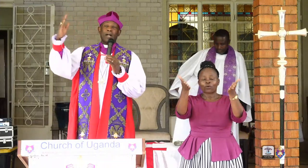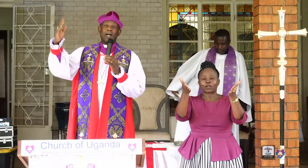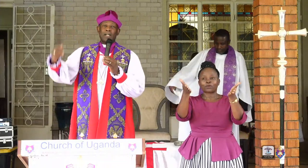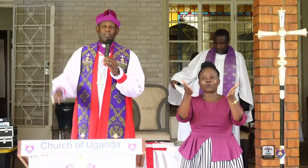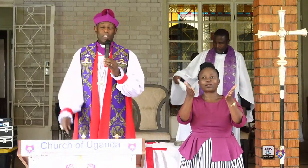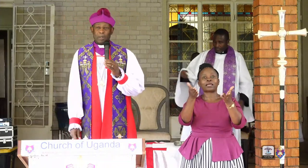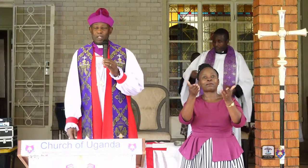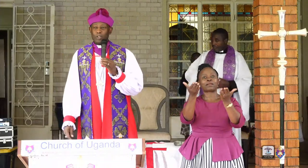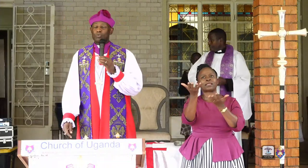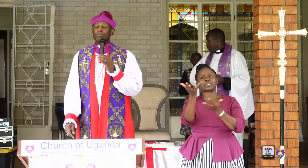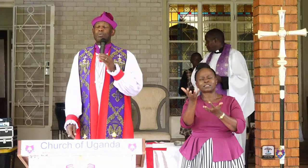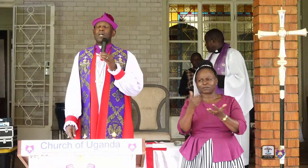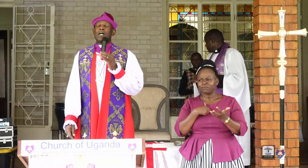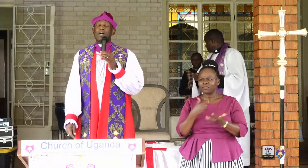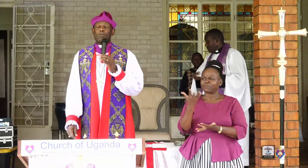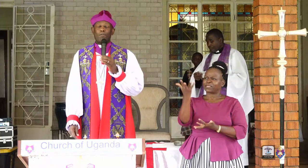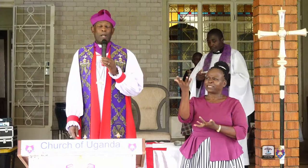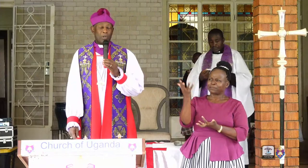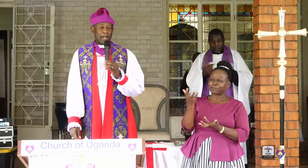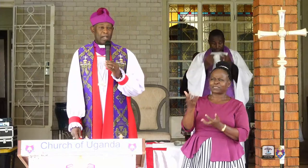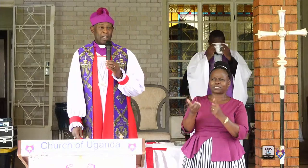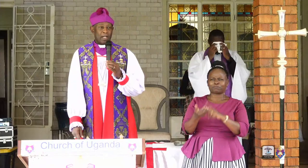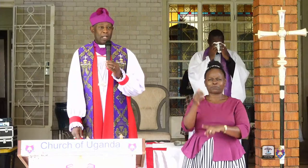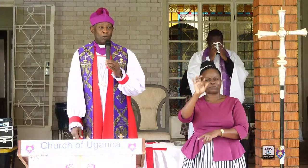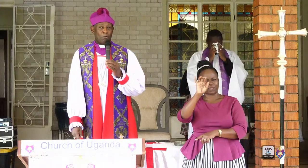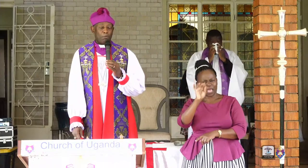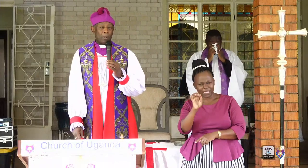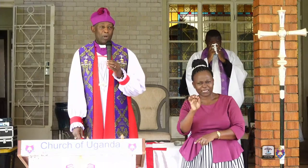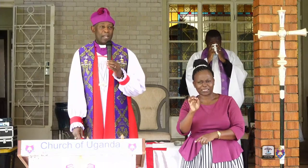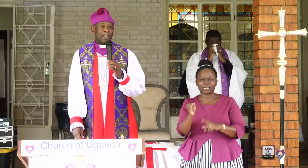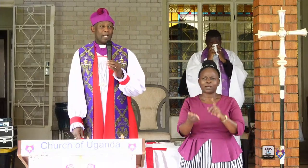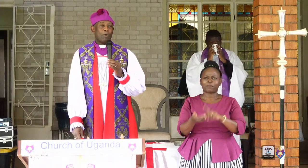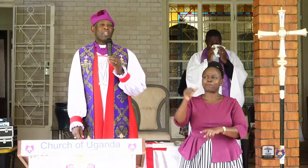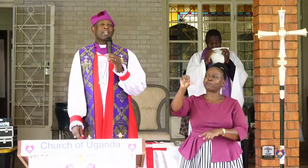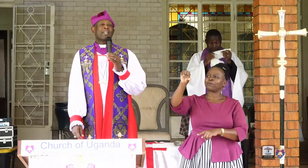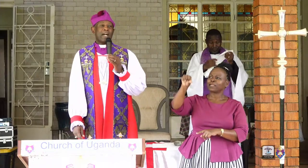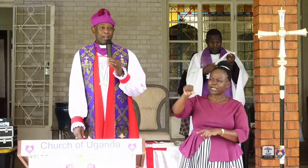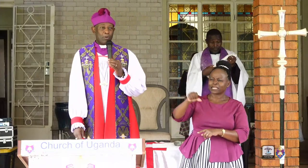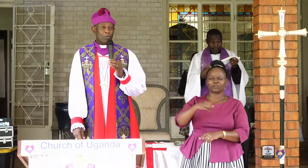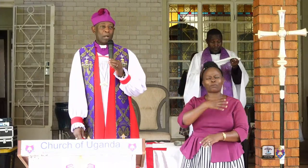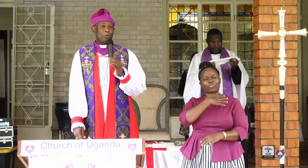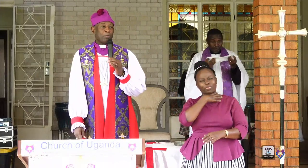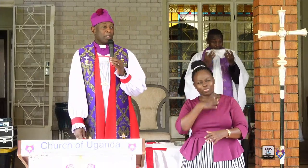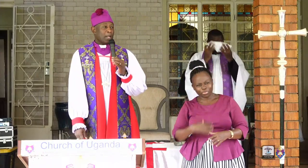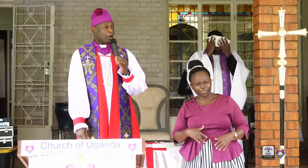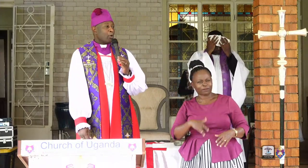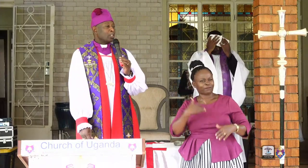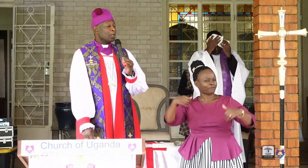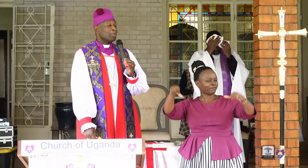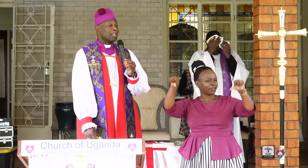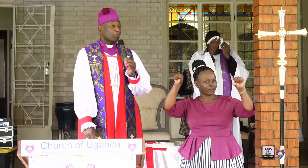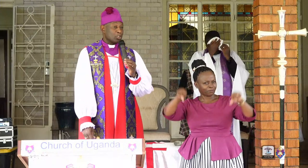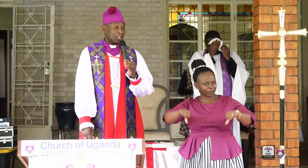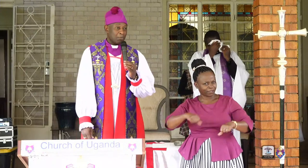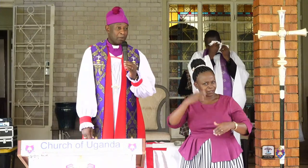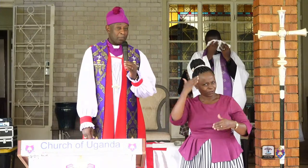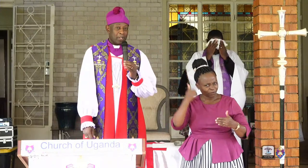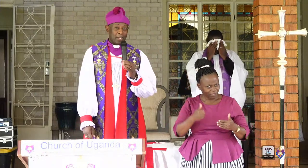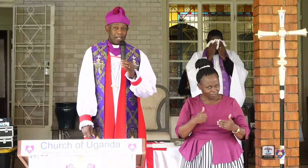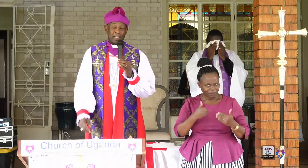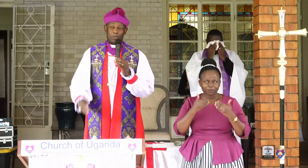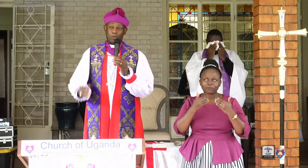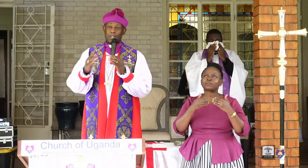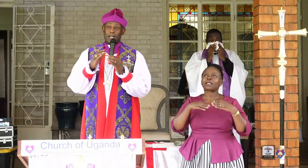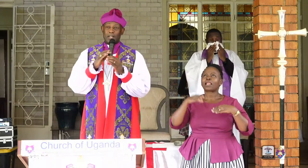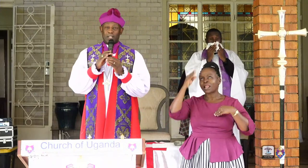asuubira zinabadde nsuubira kufuna 8 n'ofuna 9 ne wenyika n'obulira bubi lwaki temuyiga kusiima